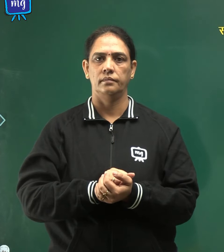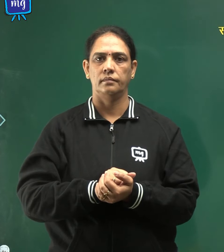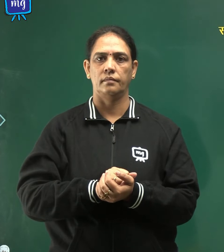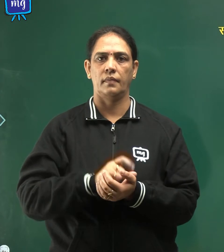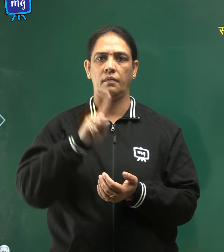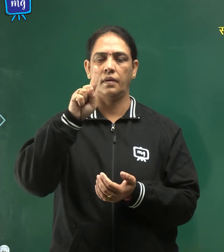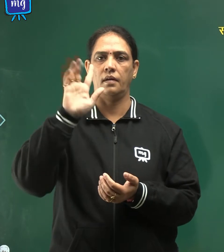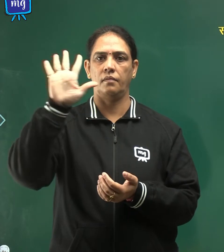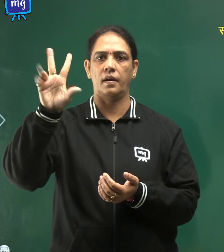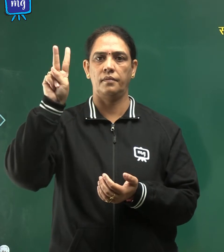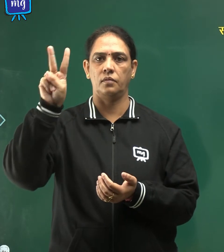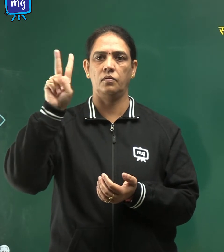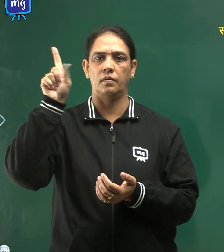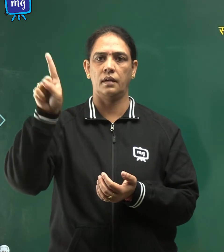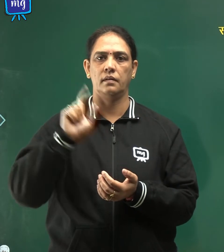1521